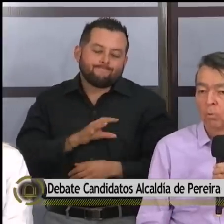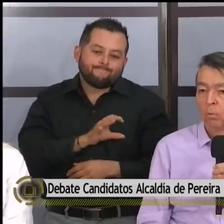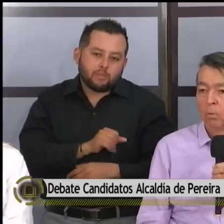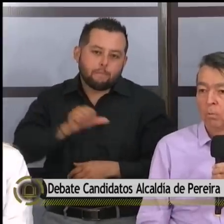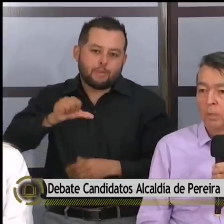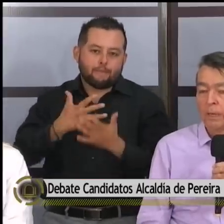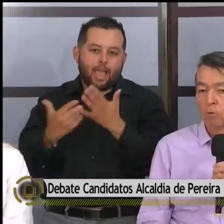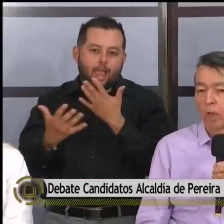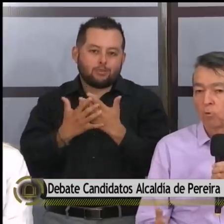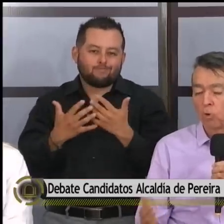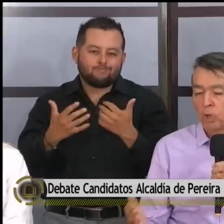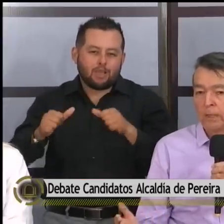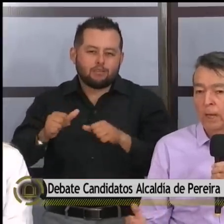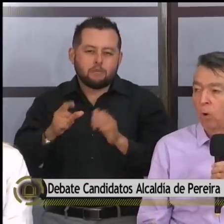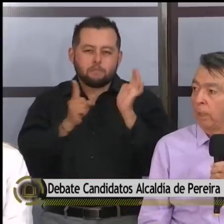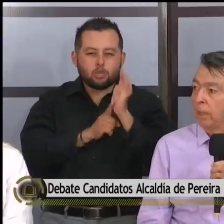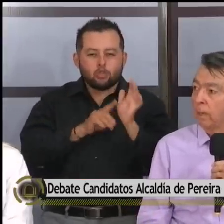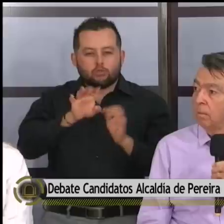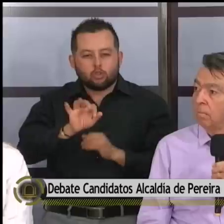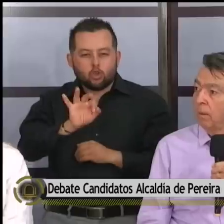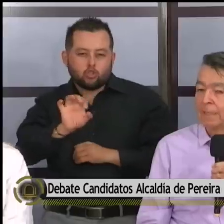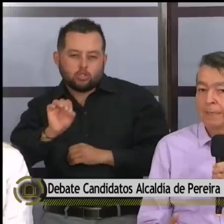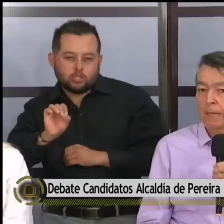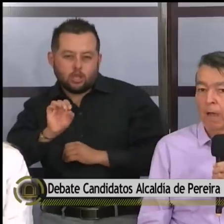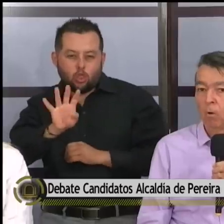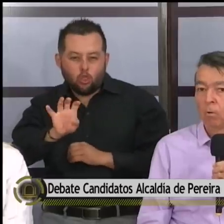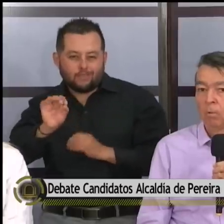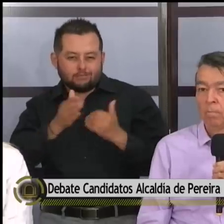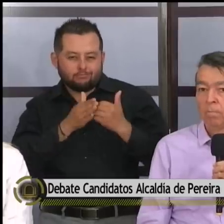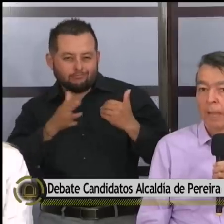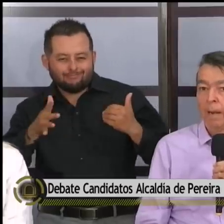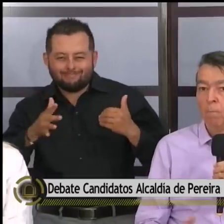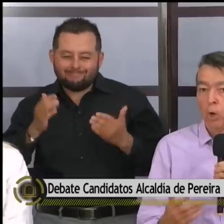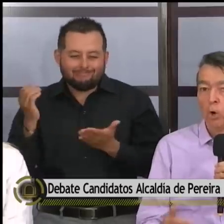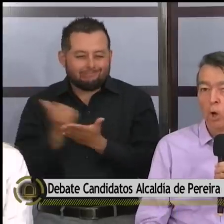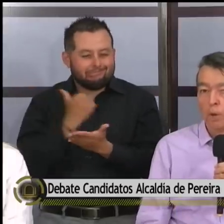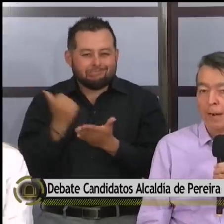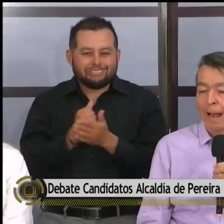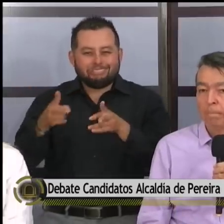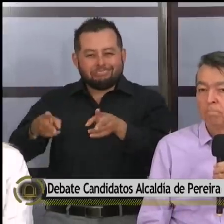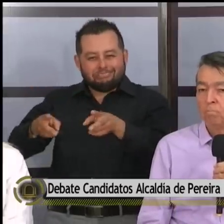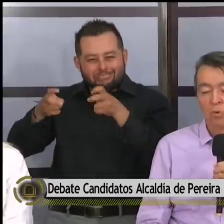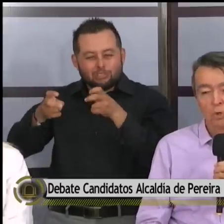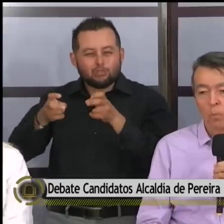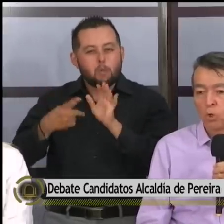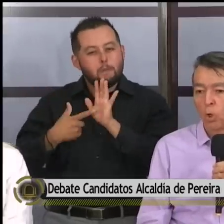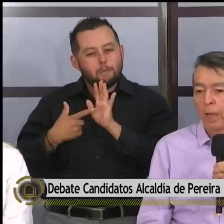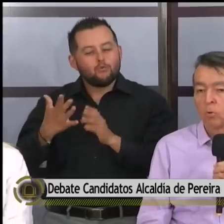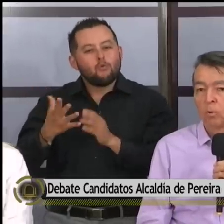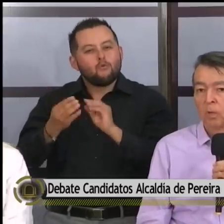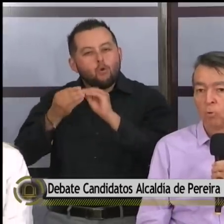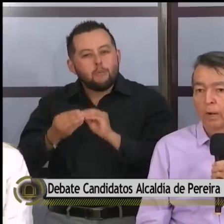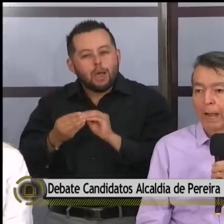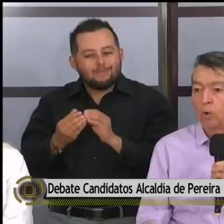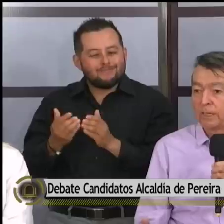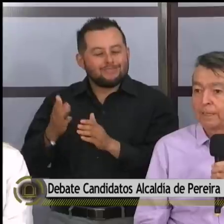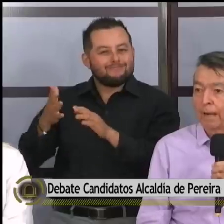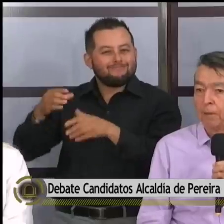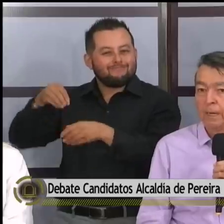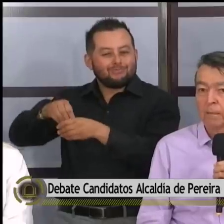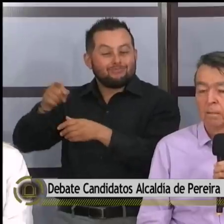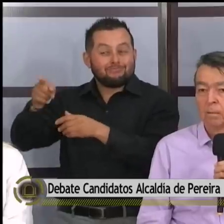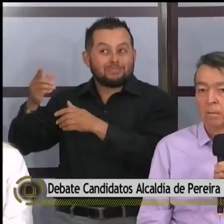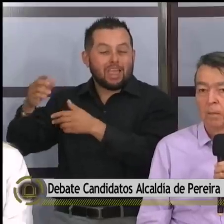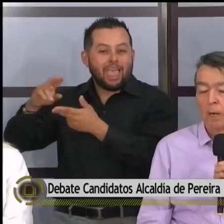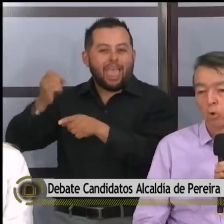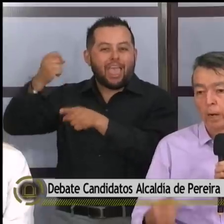manos. Desde los años 80, 90, la han saqueado, el modelo neoliberal nos hizo mucho daño, es un regalo de César